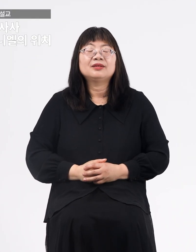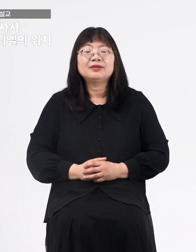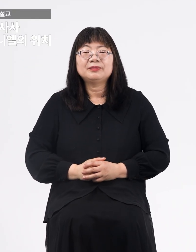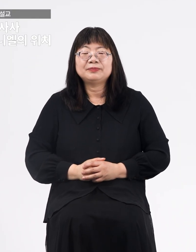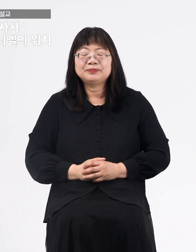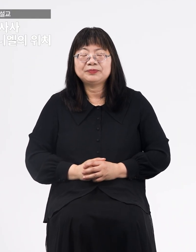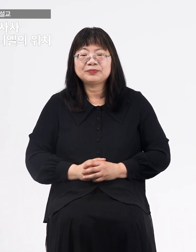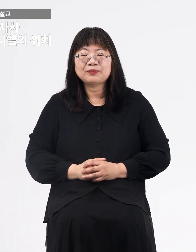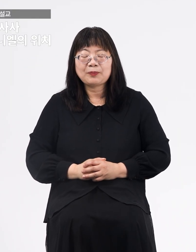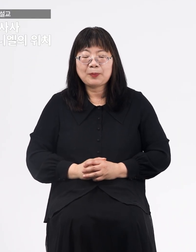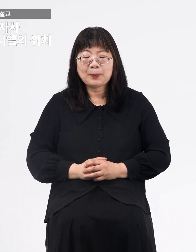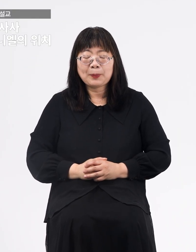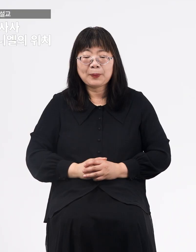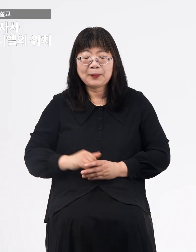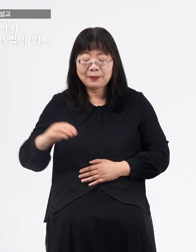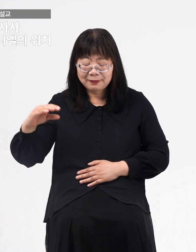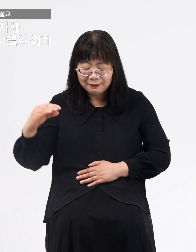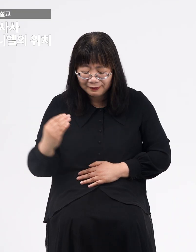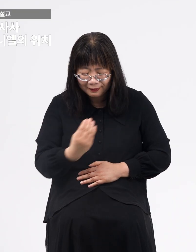오셨네.